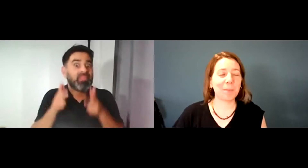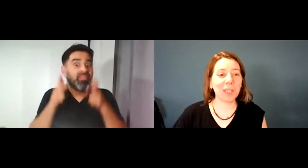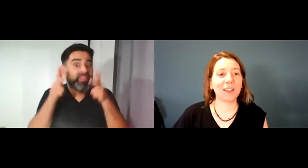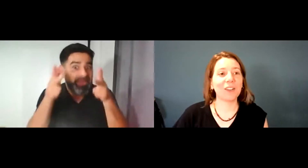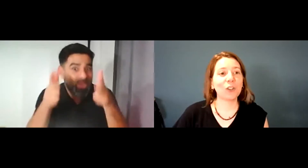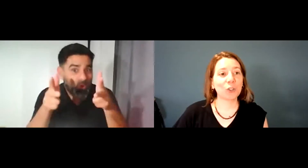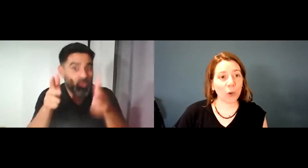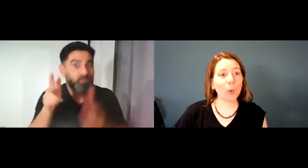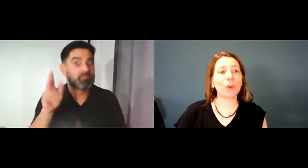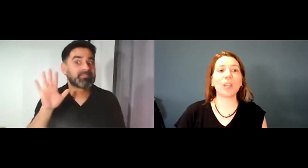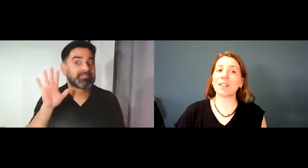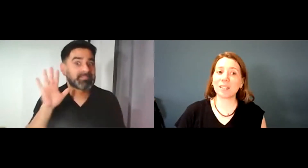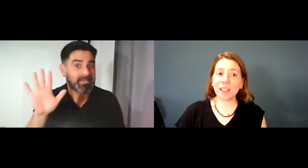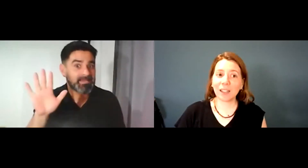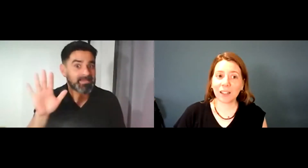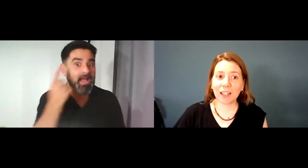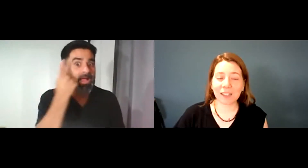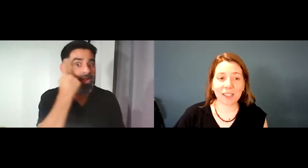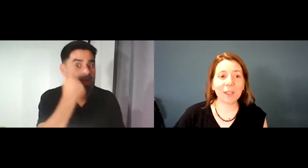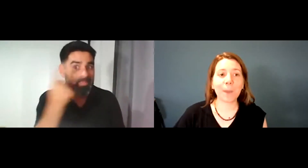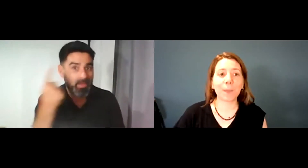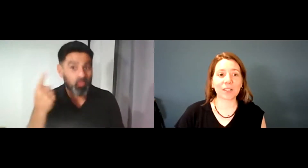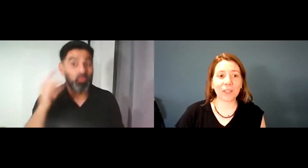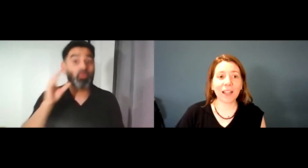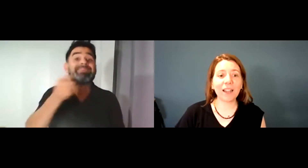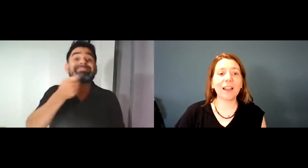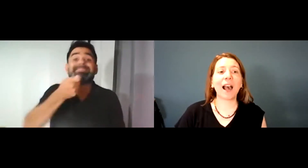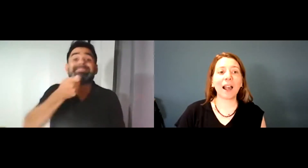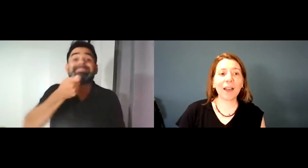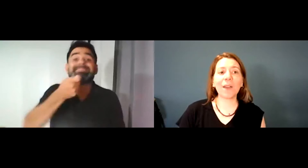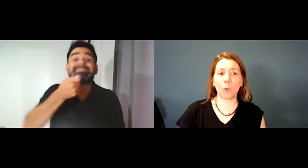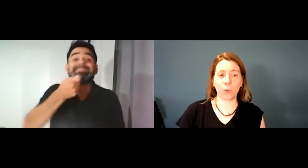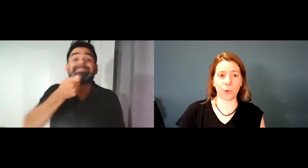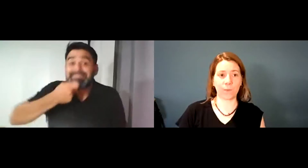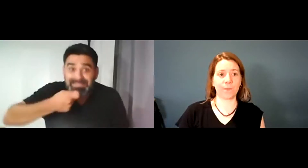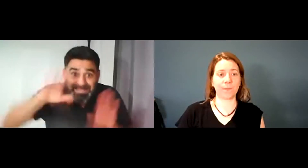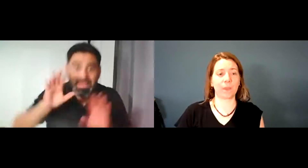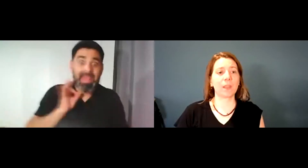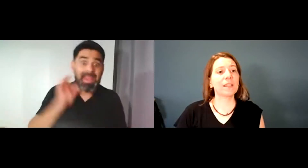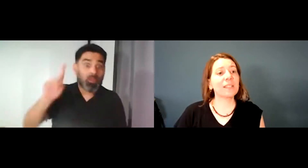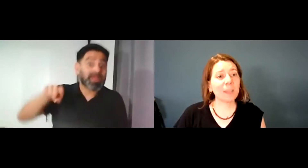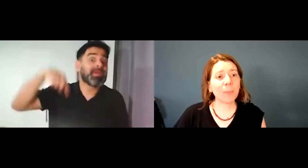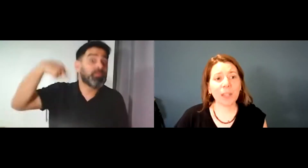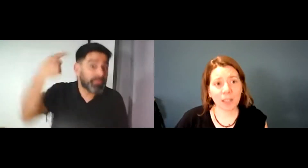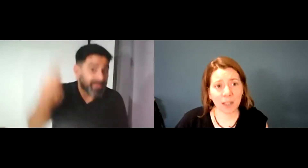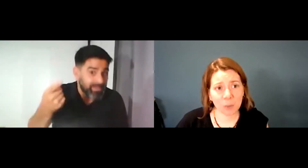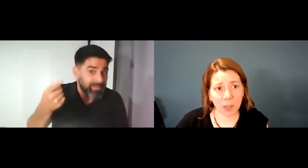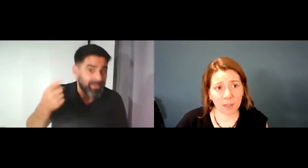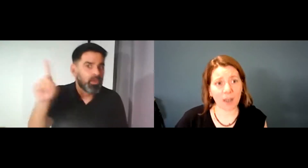Bien, yo voy a decir la seña personal a cada uno. Si por esas casualidades